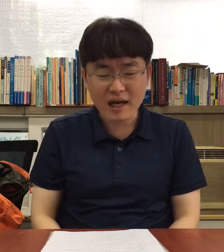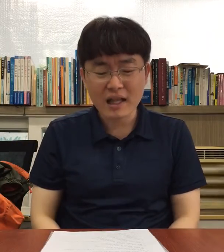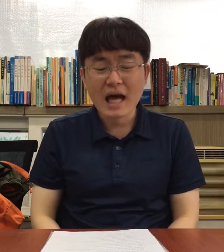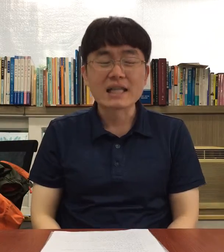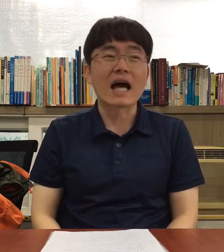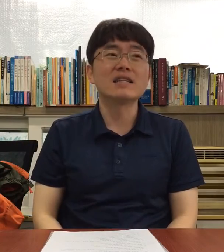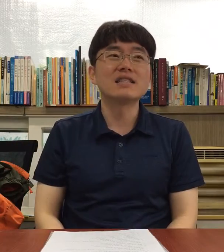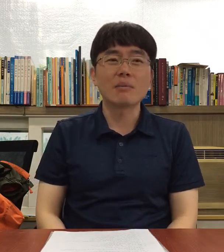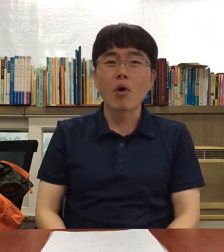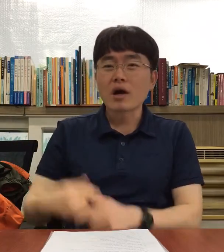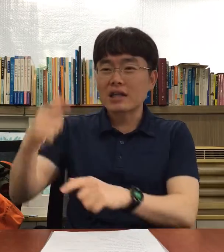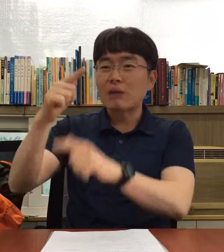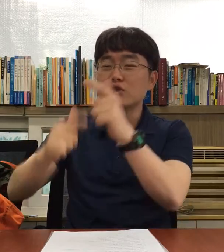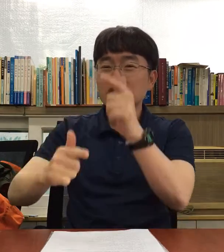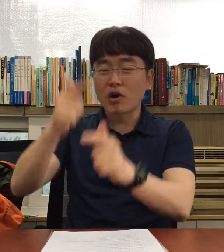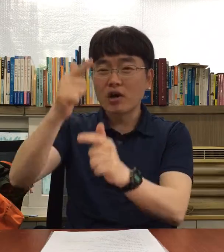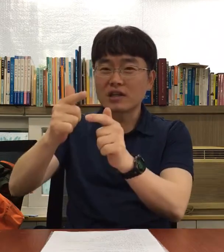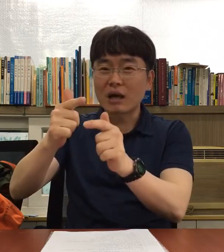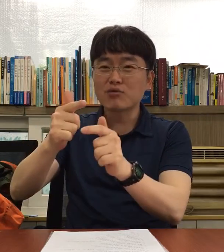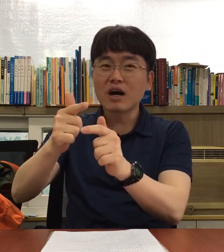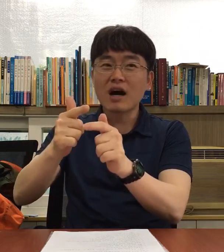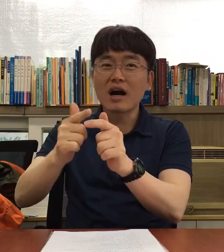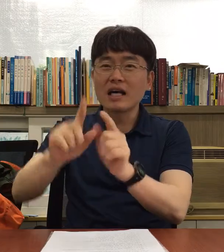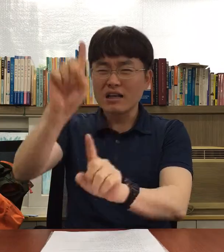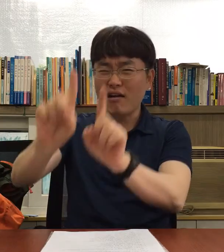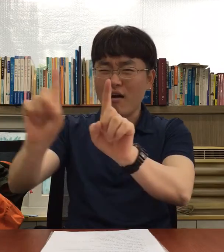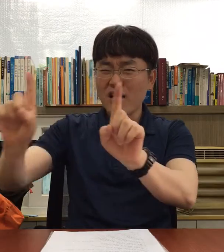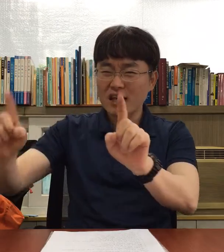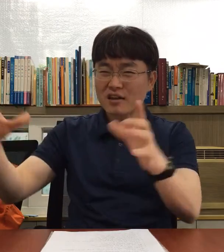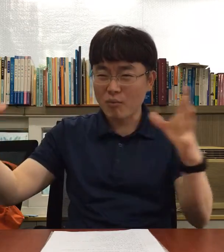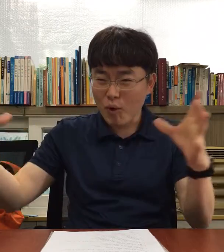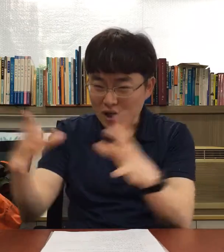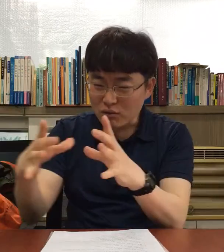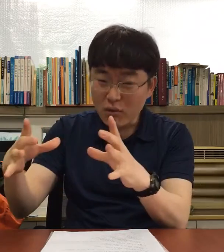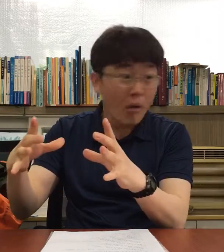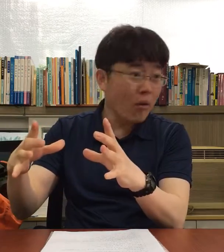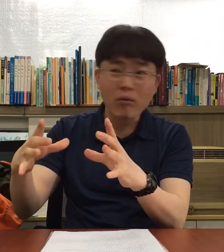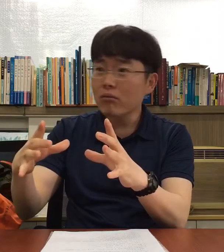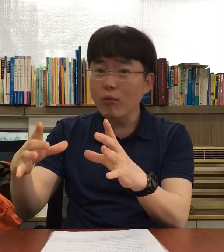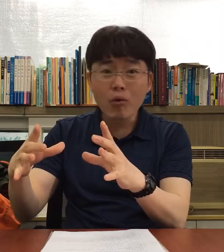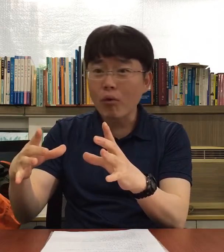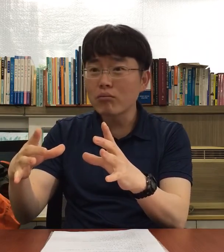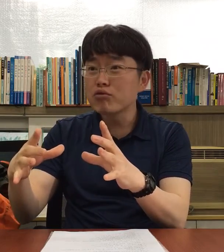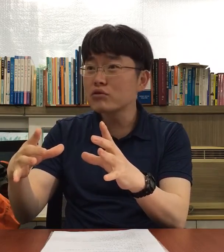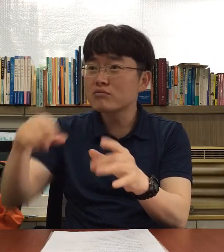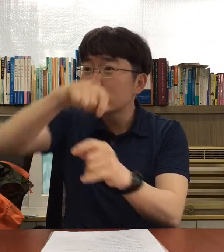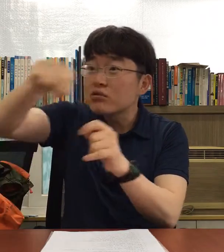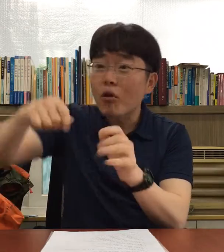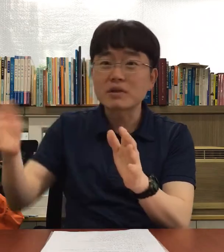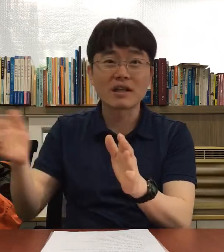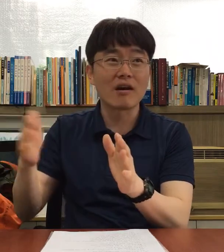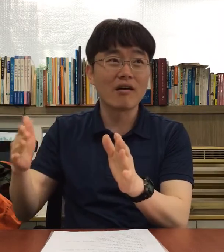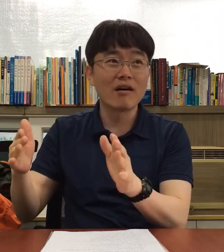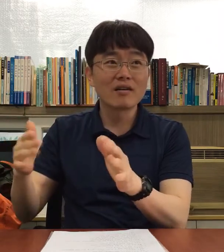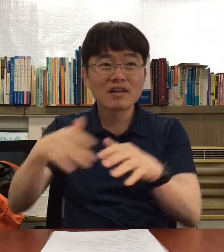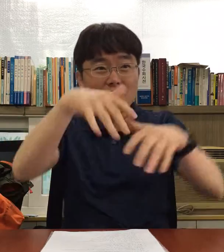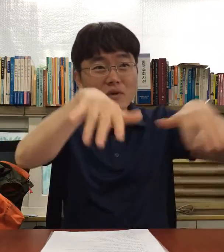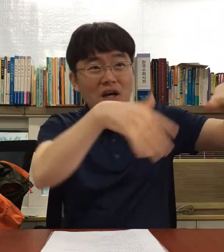약하나 다른 제목. 그 나무 있죠. 나무가 이렇게 있는 걸 모아가지고 묶은 게 없잖아요. 그래서 버들가지